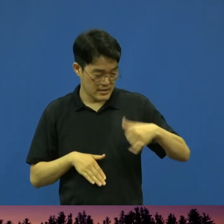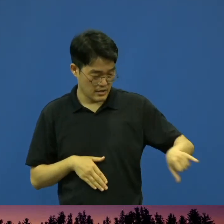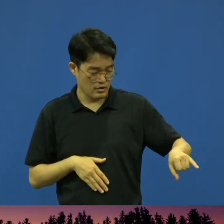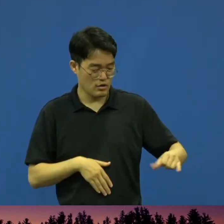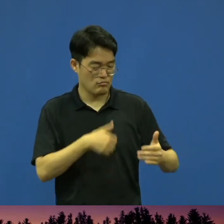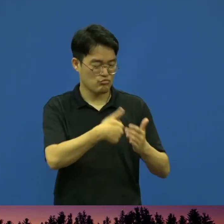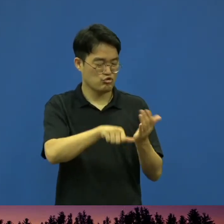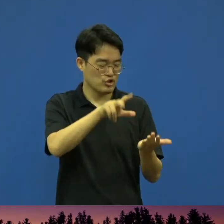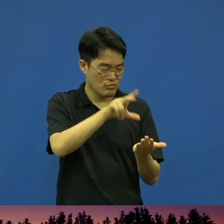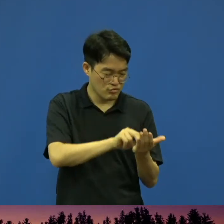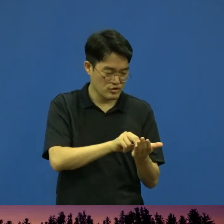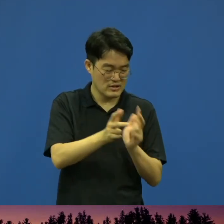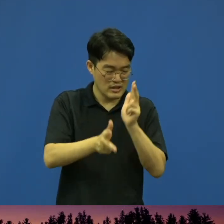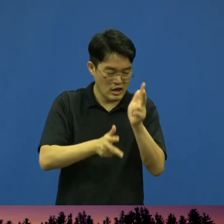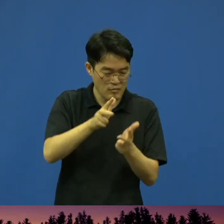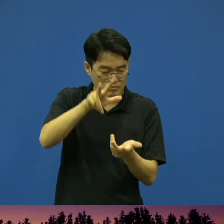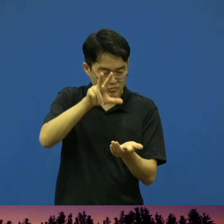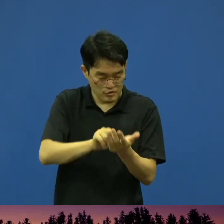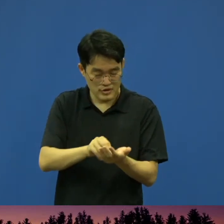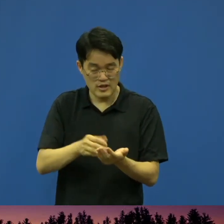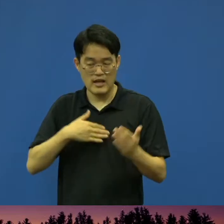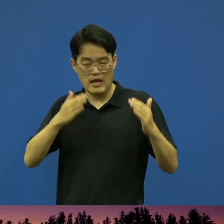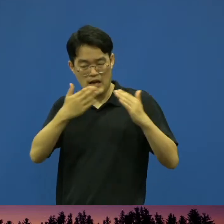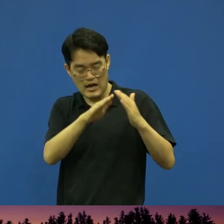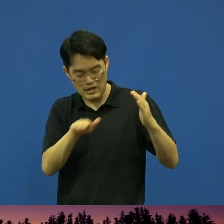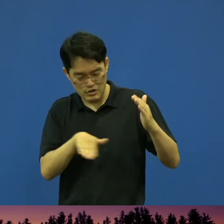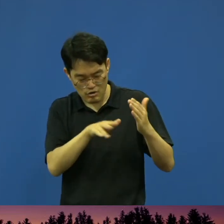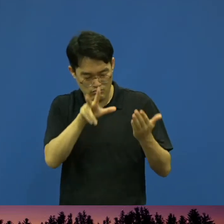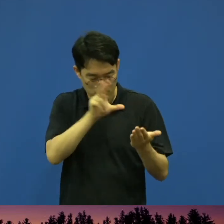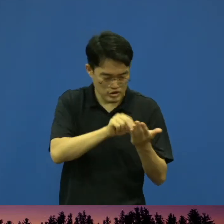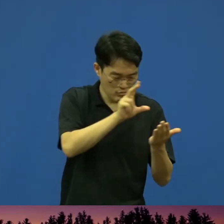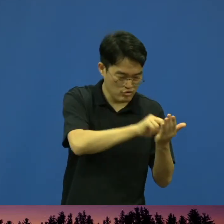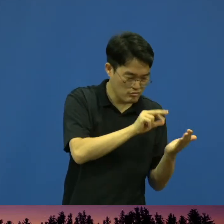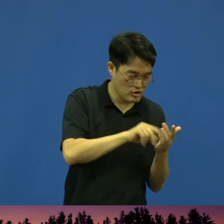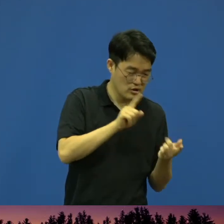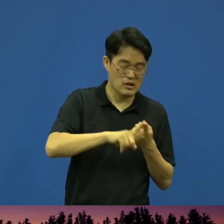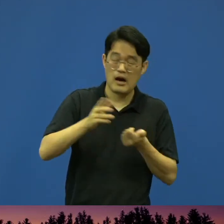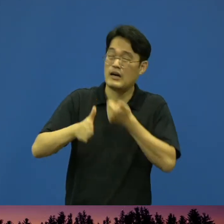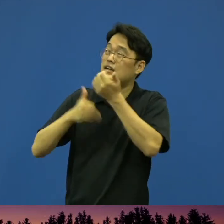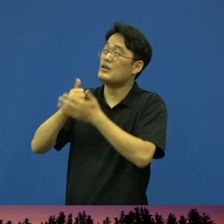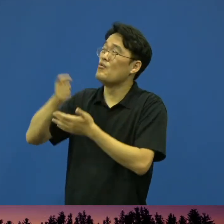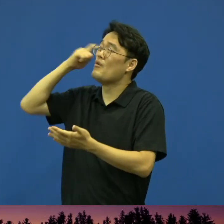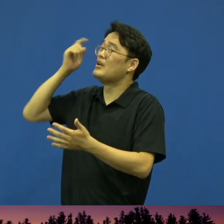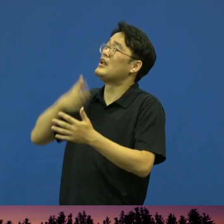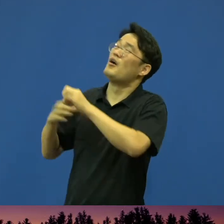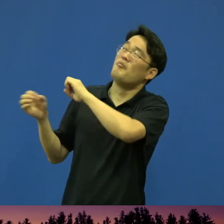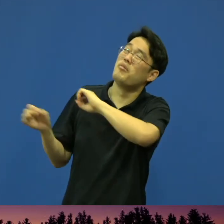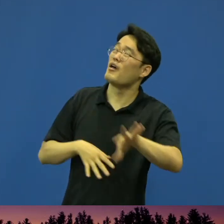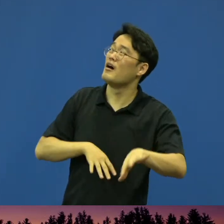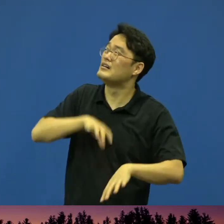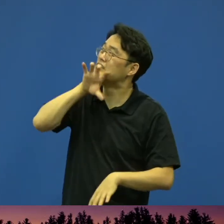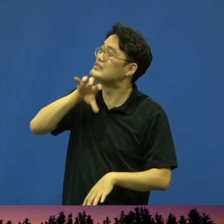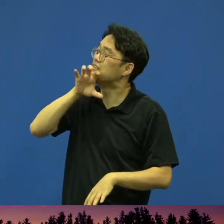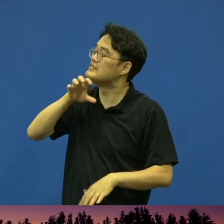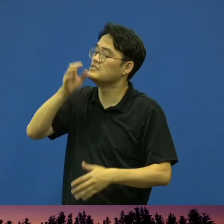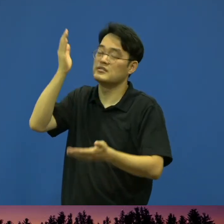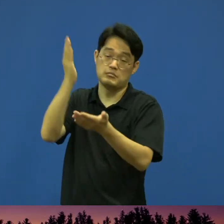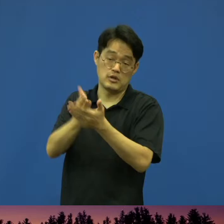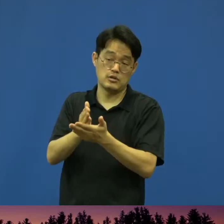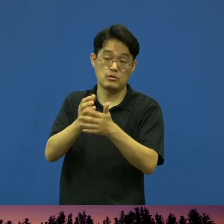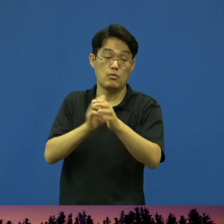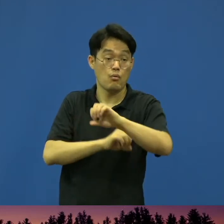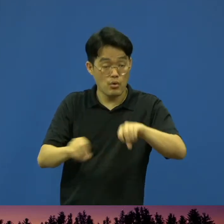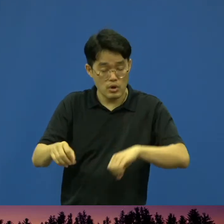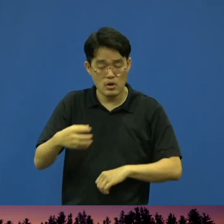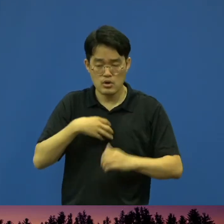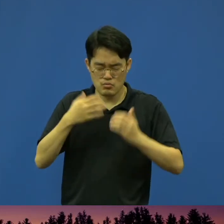문제, 내 자녀에게 어떠한 문제가 생겼다고 하나님께 섭섭해하지 마십시오. 하나님은 그 위기를 통해서 우리의 삶을 다시